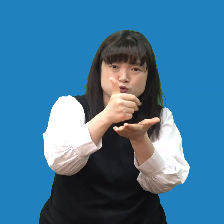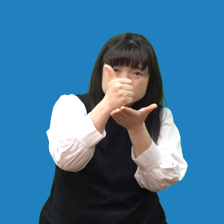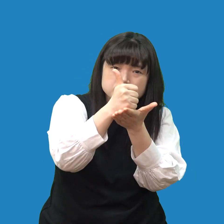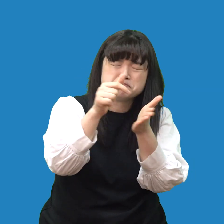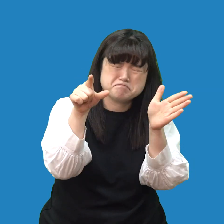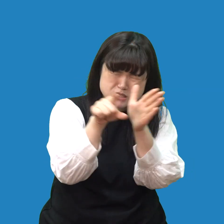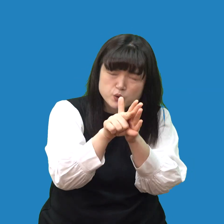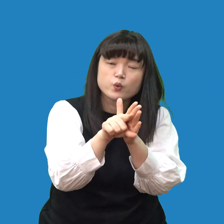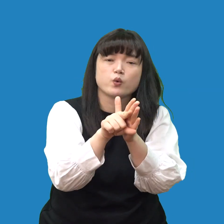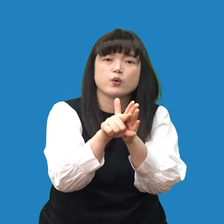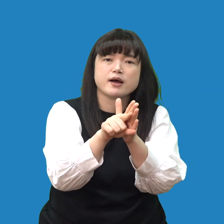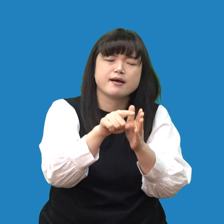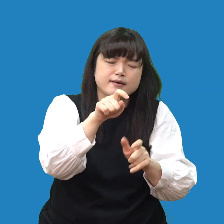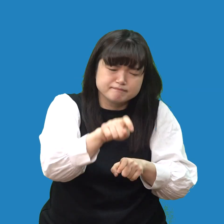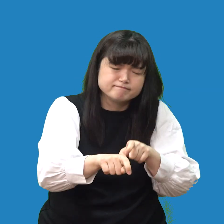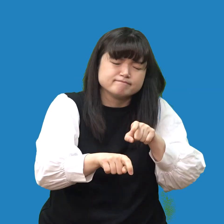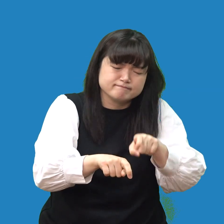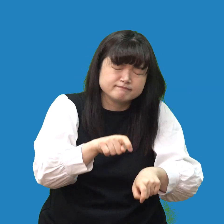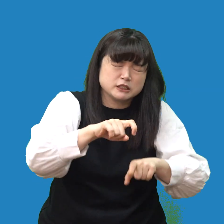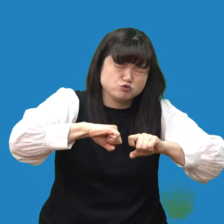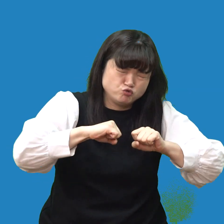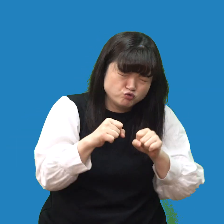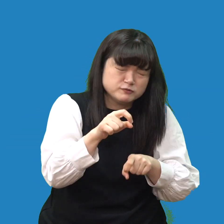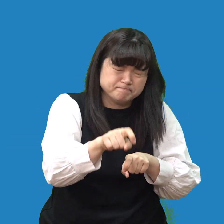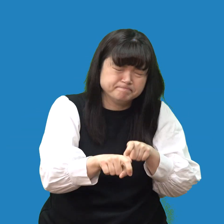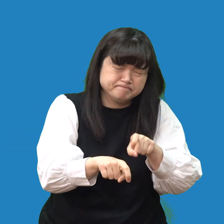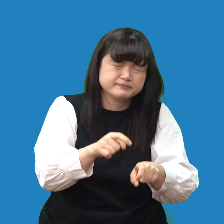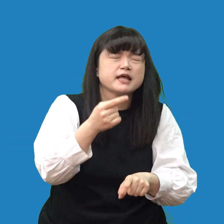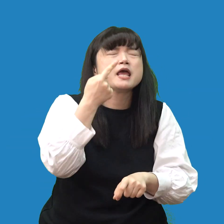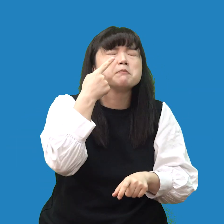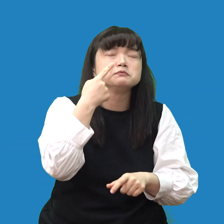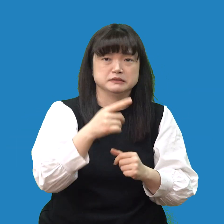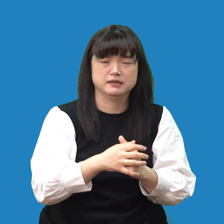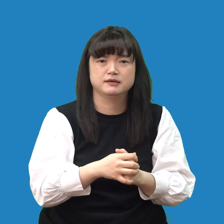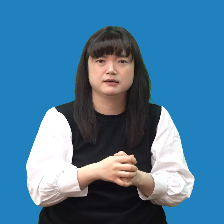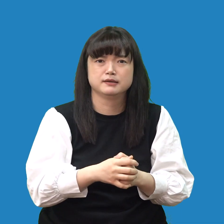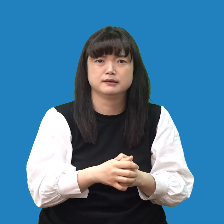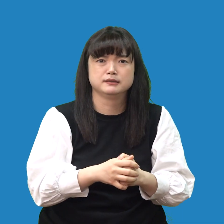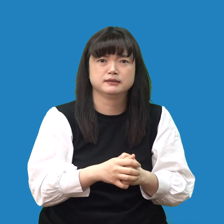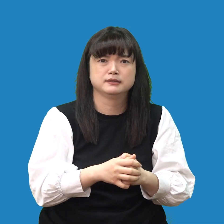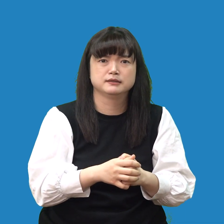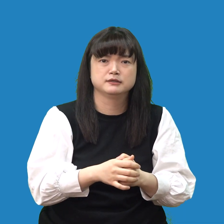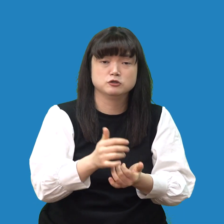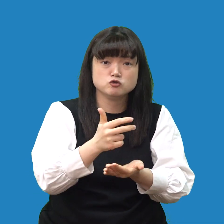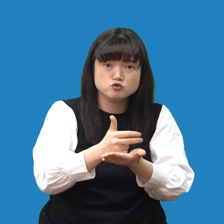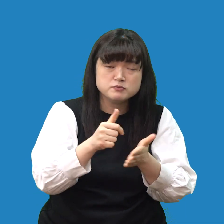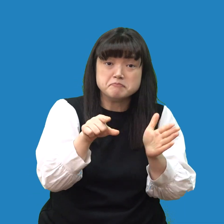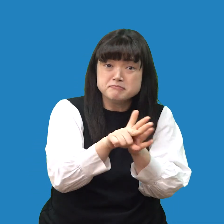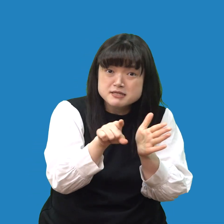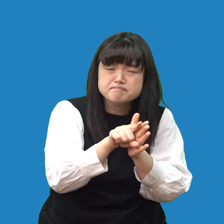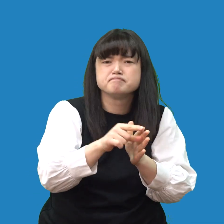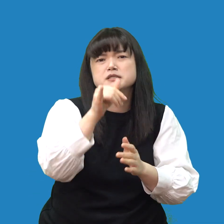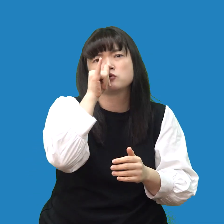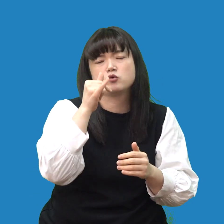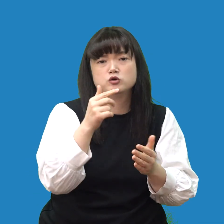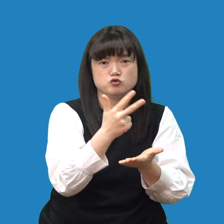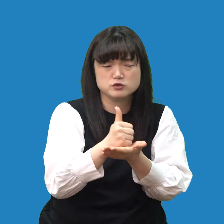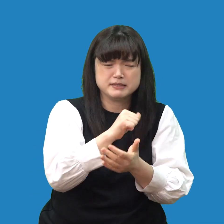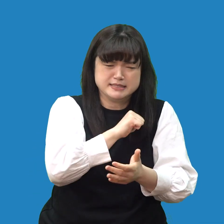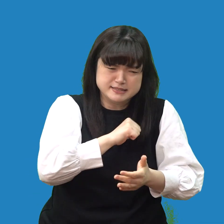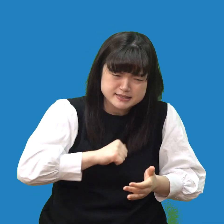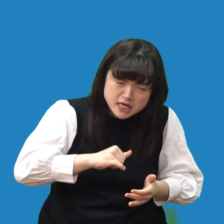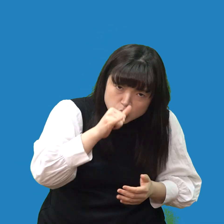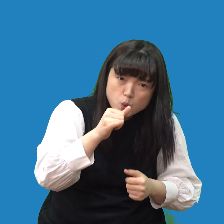주님 믿고 한 걸음 한 걸음 순종의 걸음을 함께 걸어가자는 것입니다. 우리 주님의 믿음이 있고 주님의